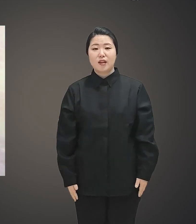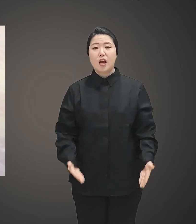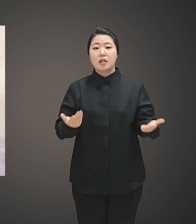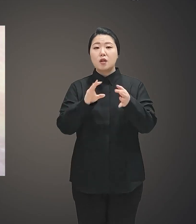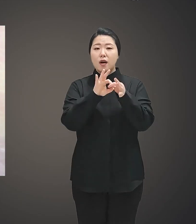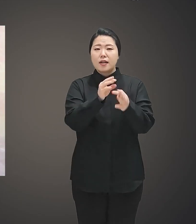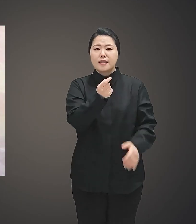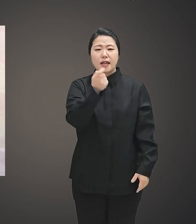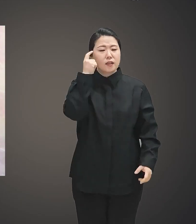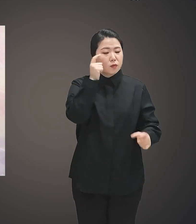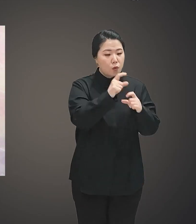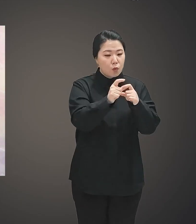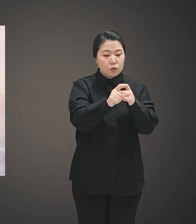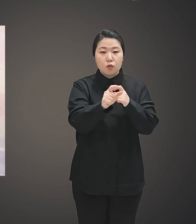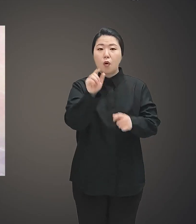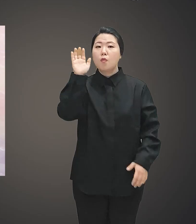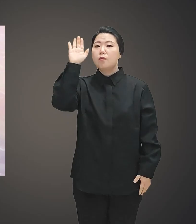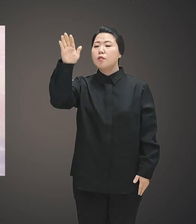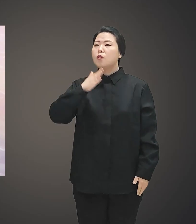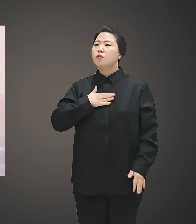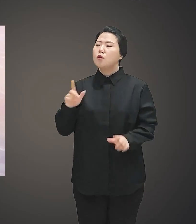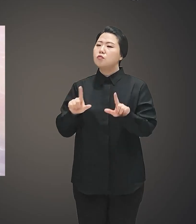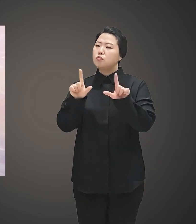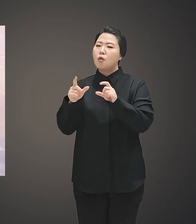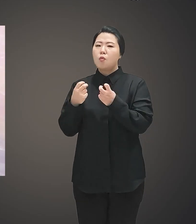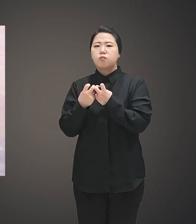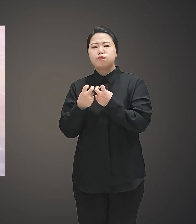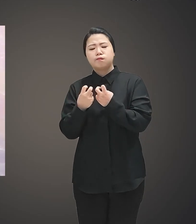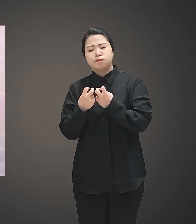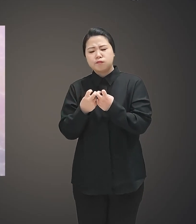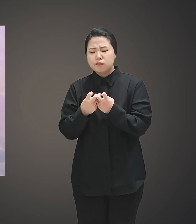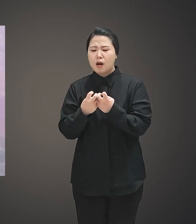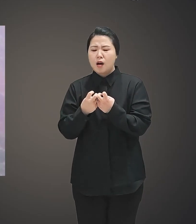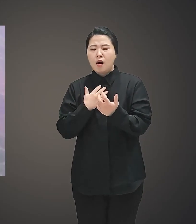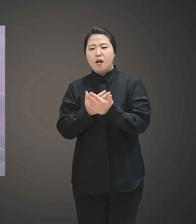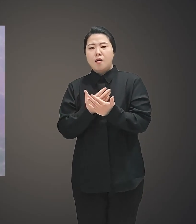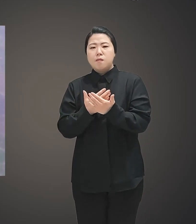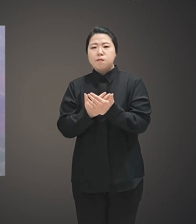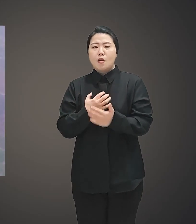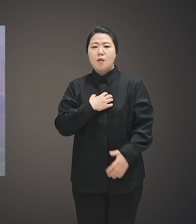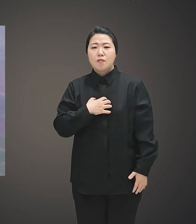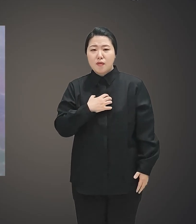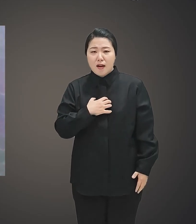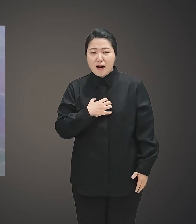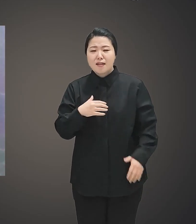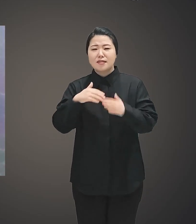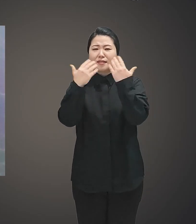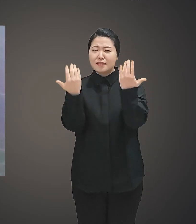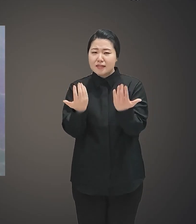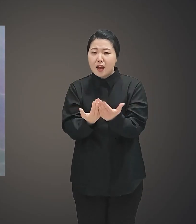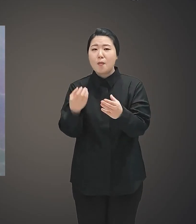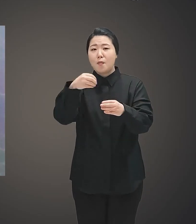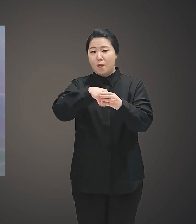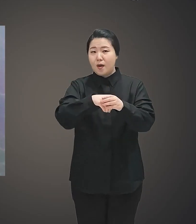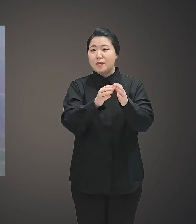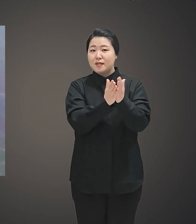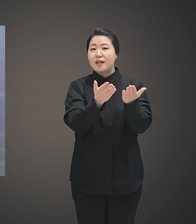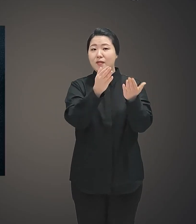직업에서 나오는 작은 고민부터 미래에 마주할 현실에 대한 불안감이 섞여 있는 걱정이었습니다.